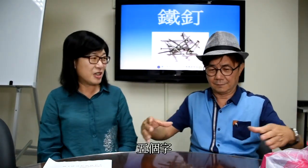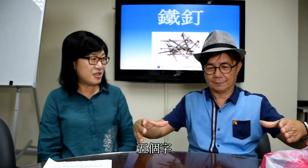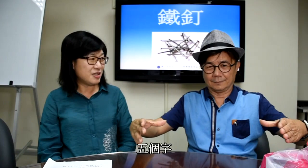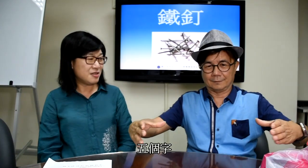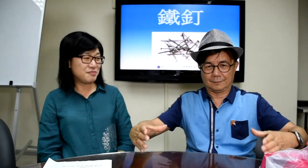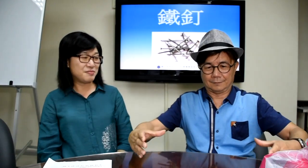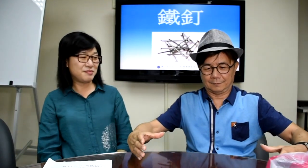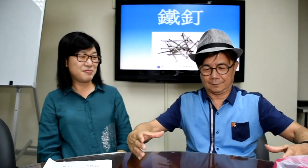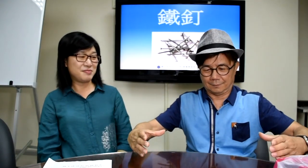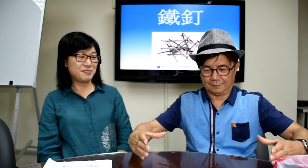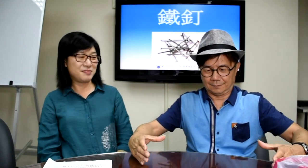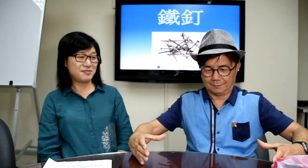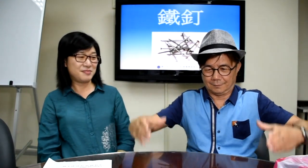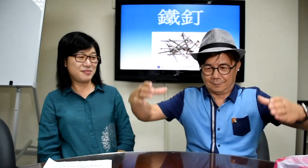字。